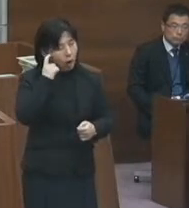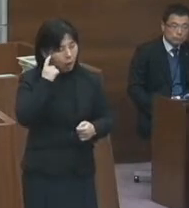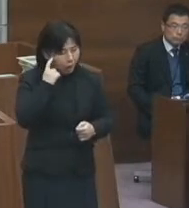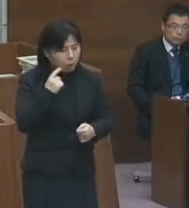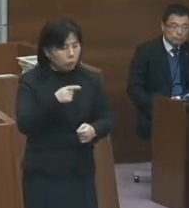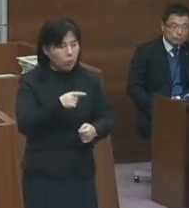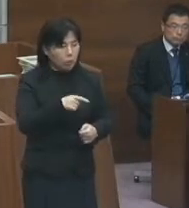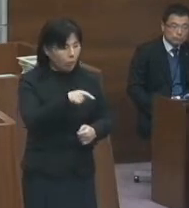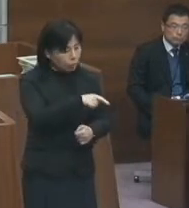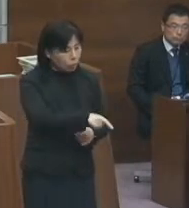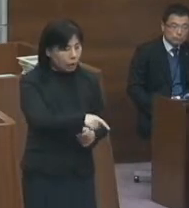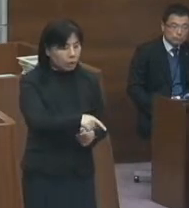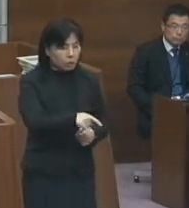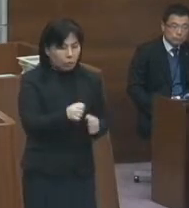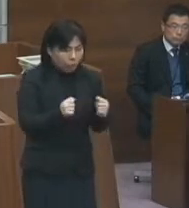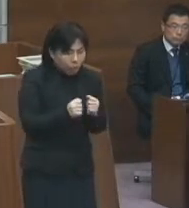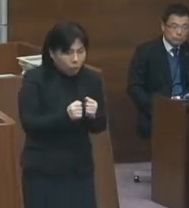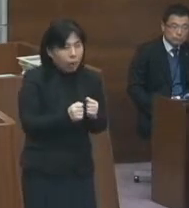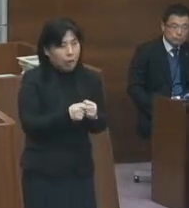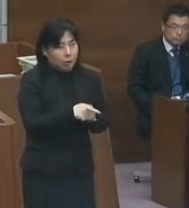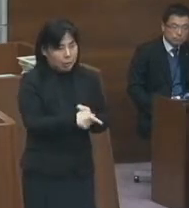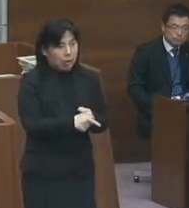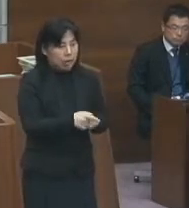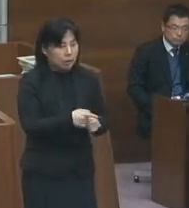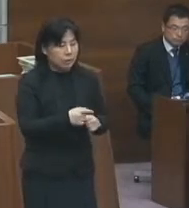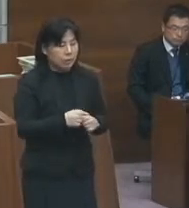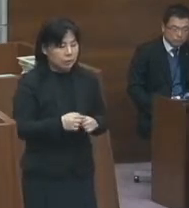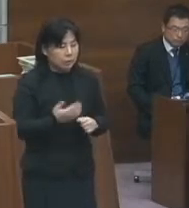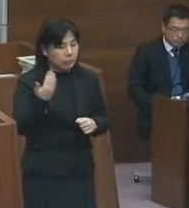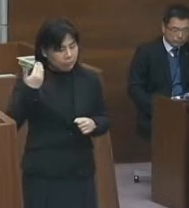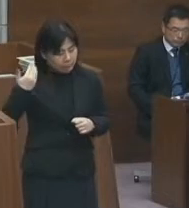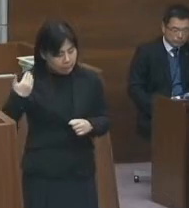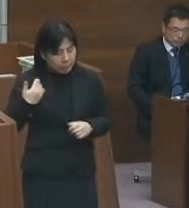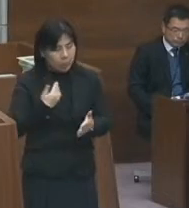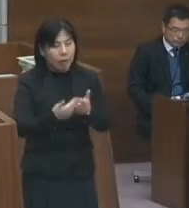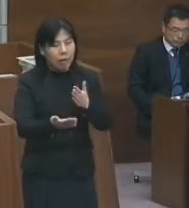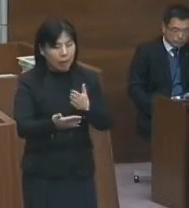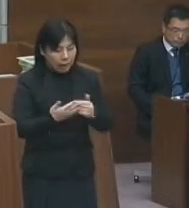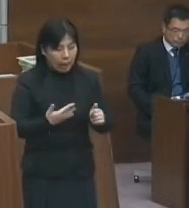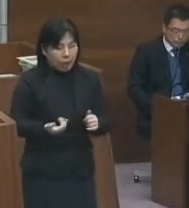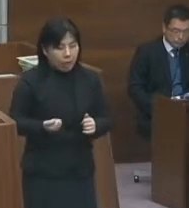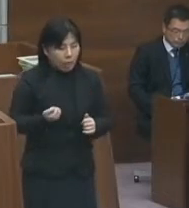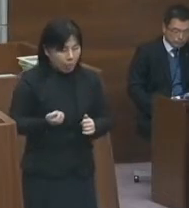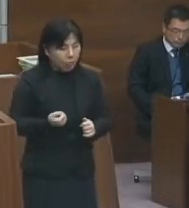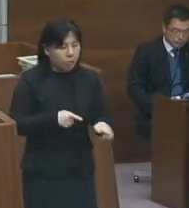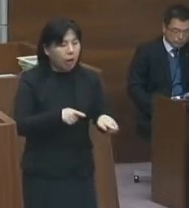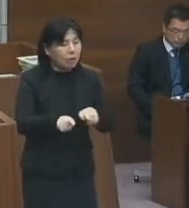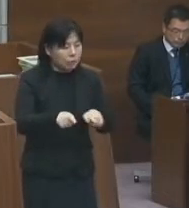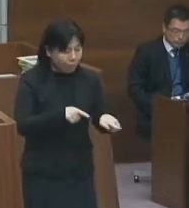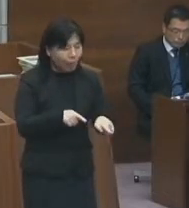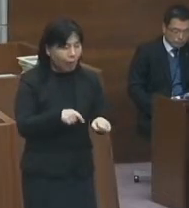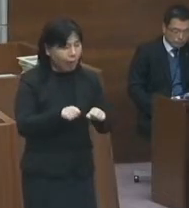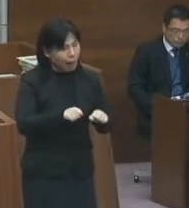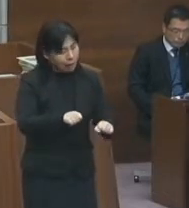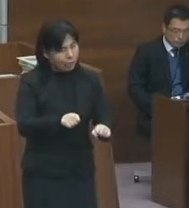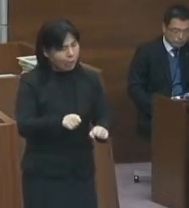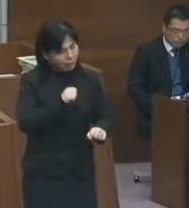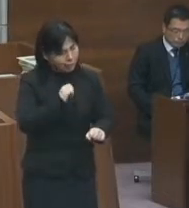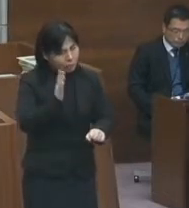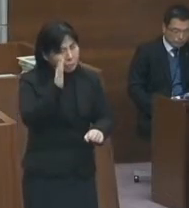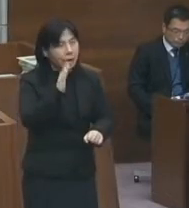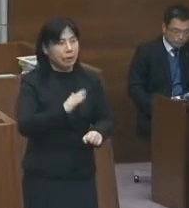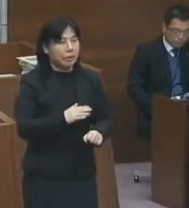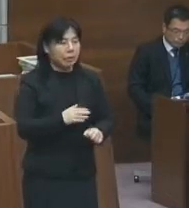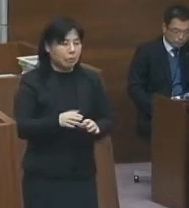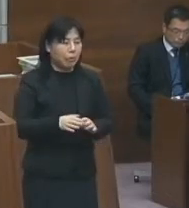ること、そしてさらに過去の経験を踏まえすぎた指導の危険性などを伝えているところでございます。こう